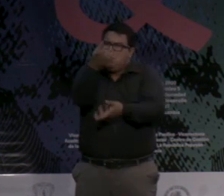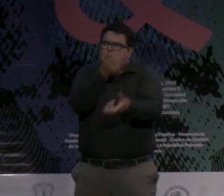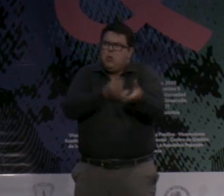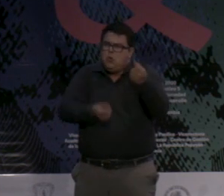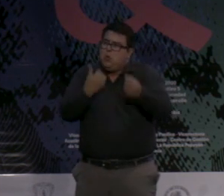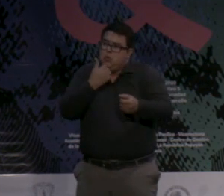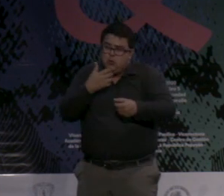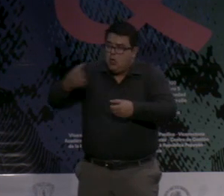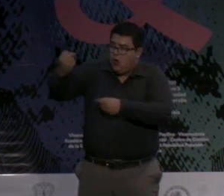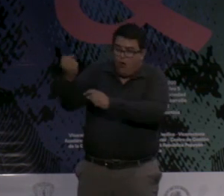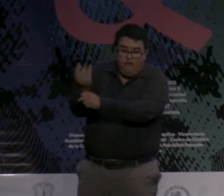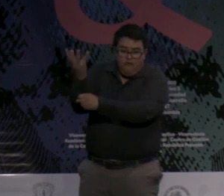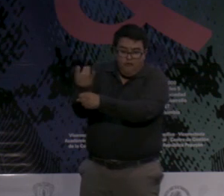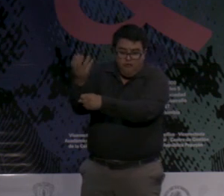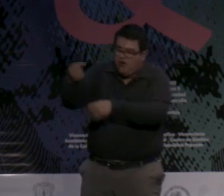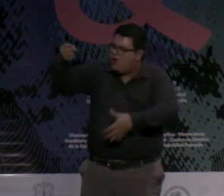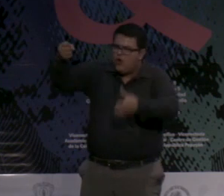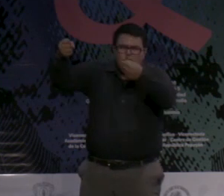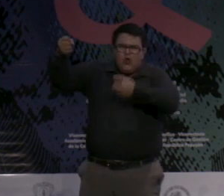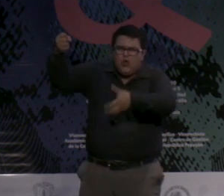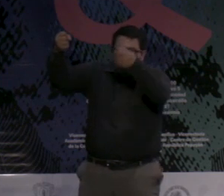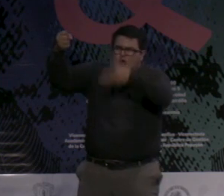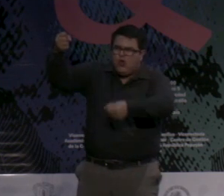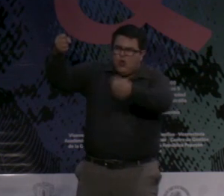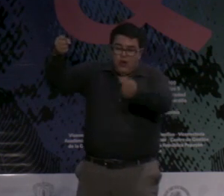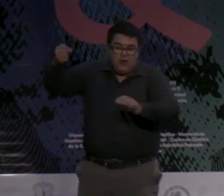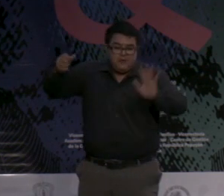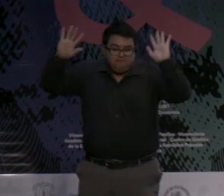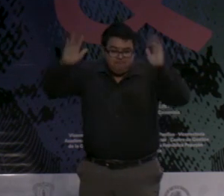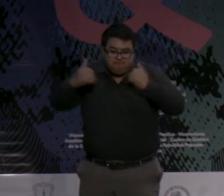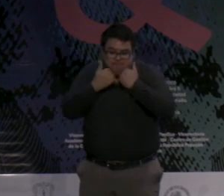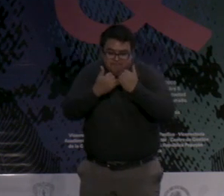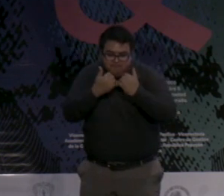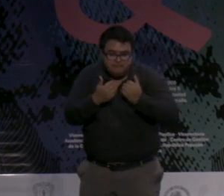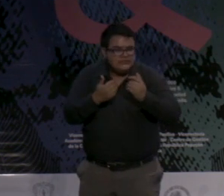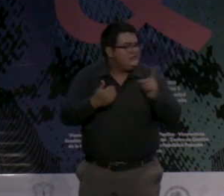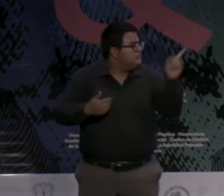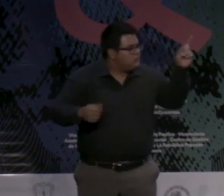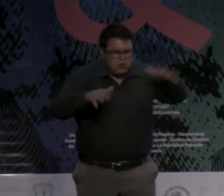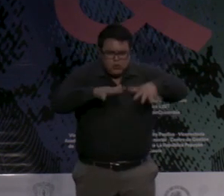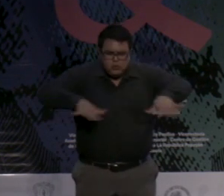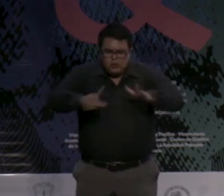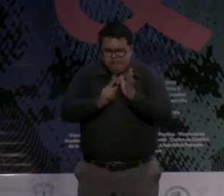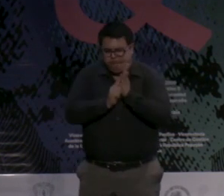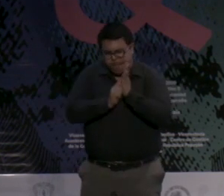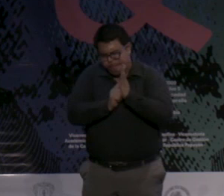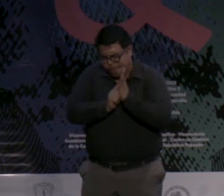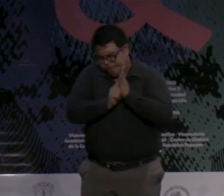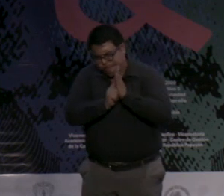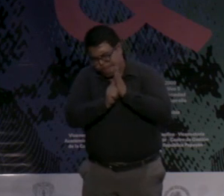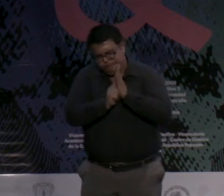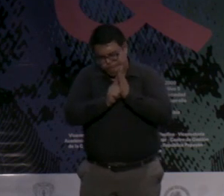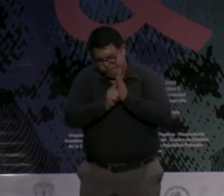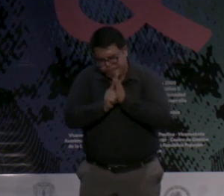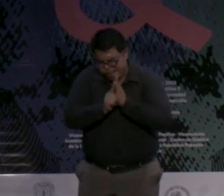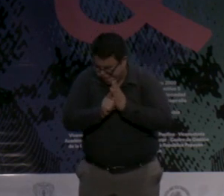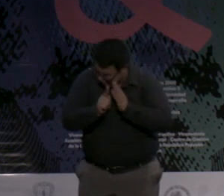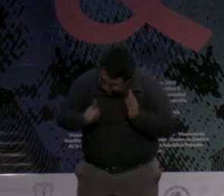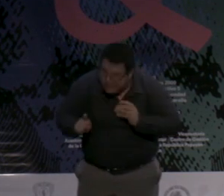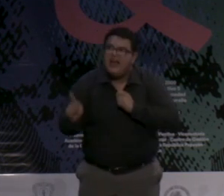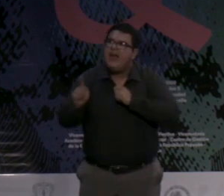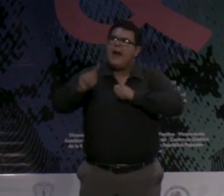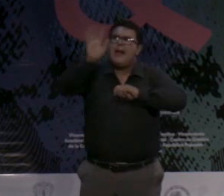un mortecino fuego o en la completa oscuridad, y aquí adentro en un lugar muy inaccesible hacer una pintura. Nos dice Bataille,